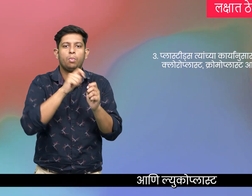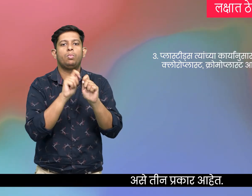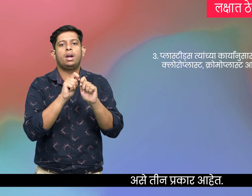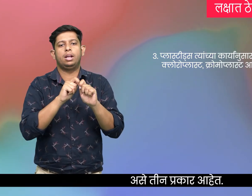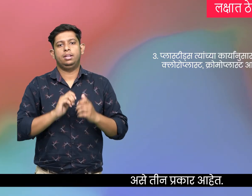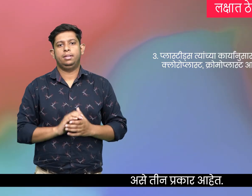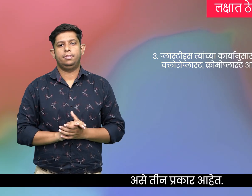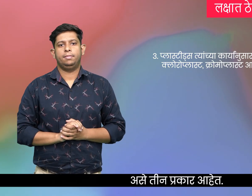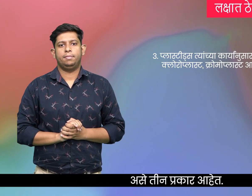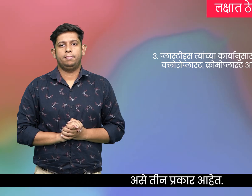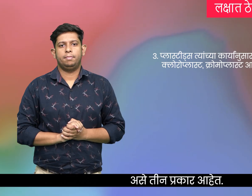असे 3 प्रकार आहेत.